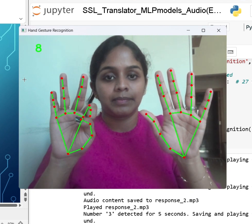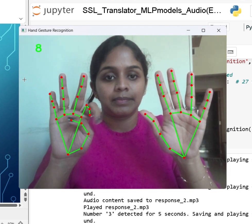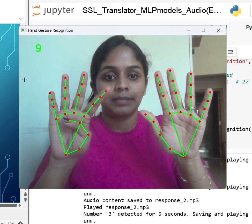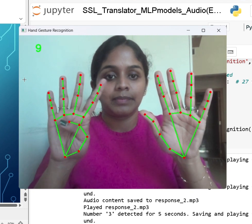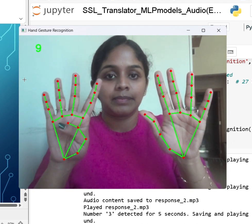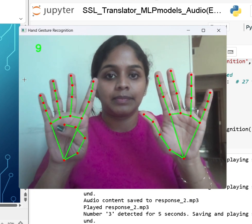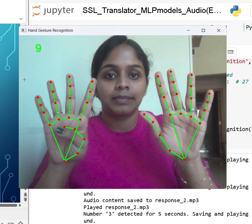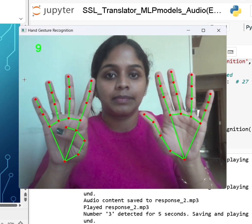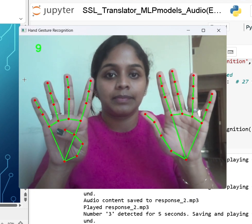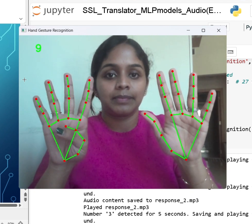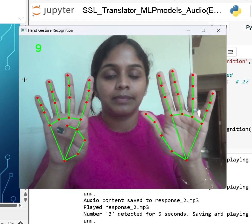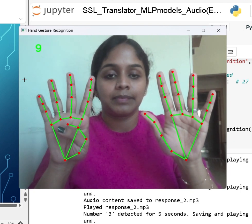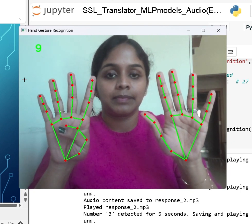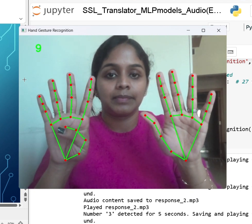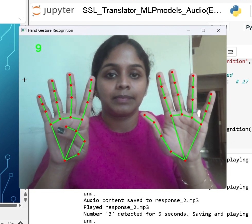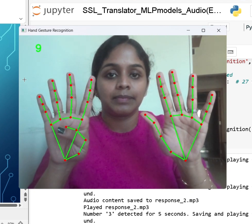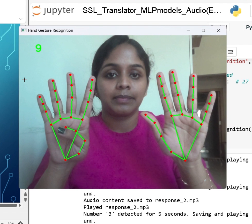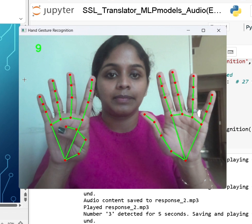ثمانية.